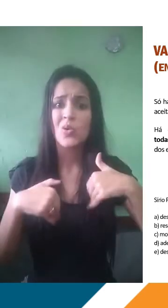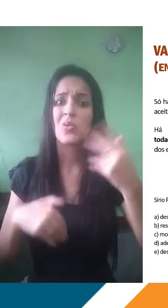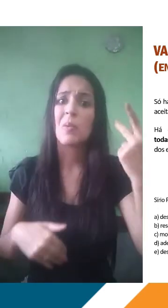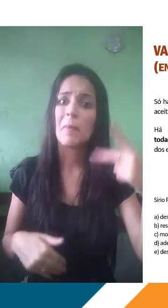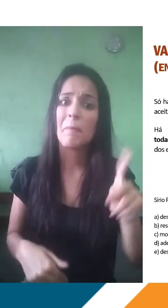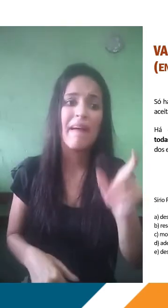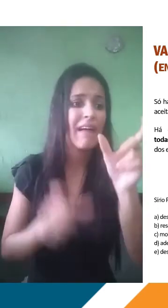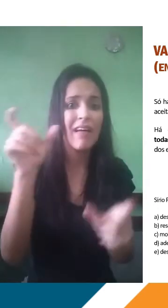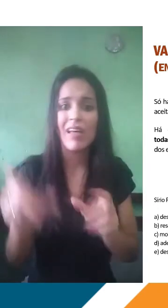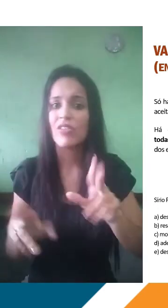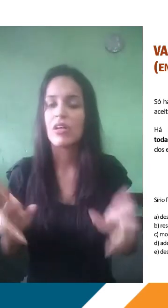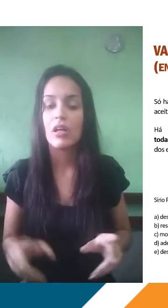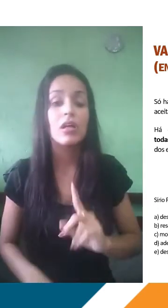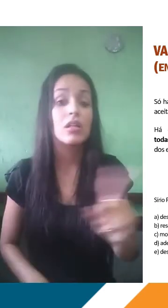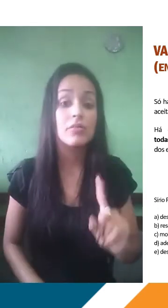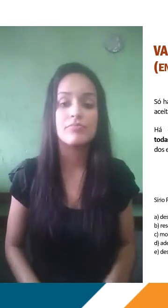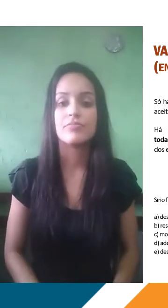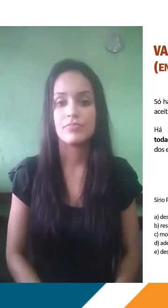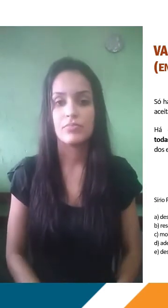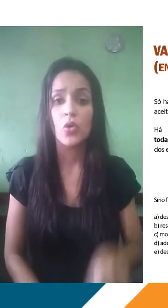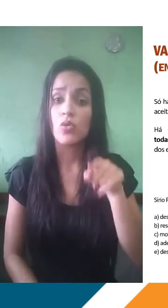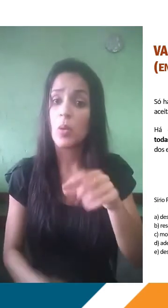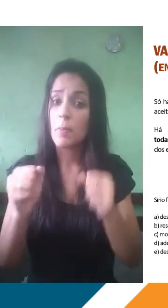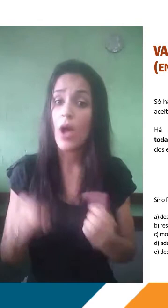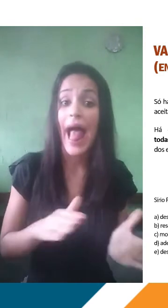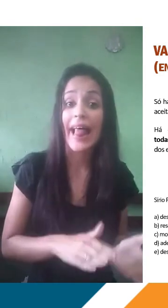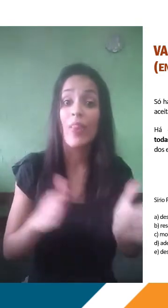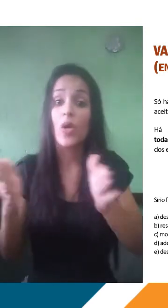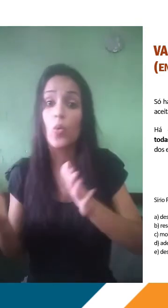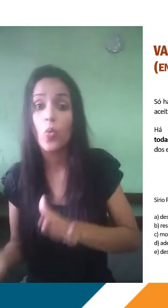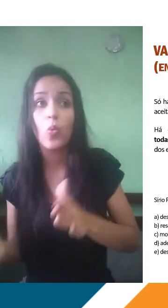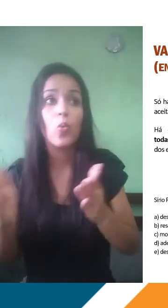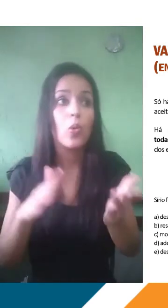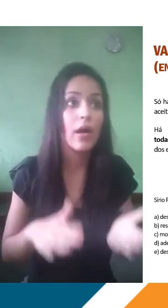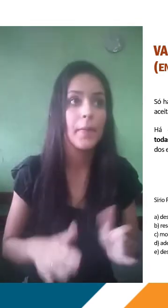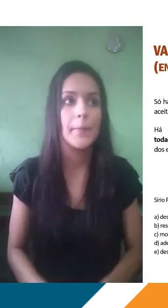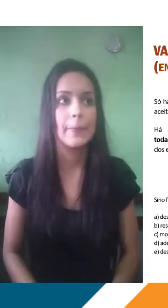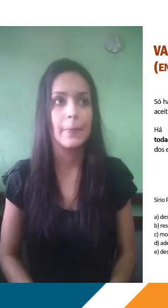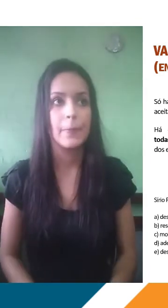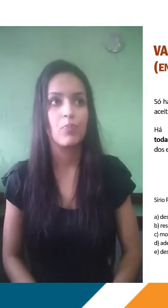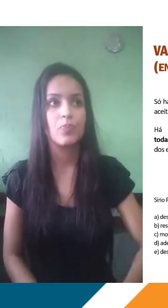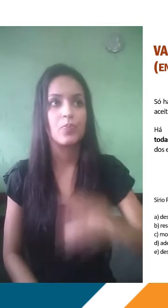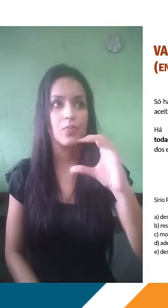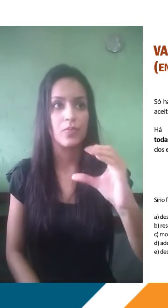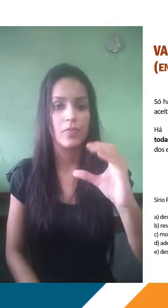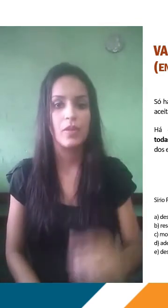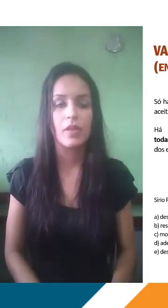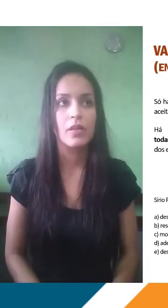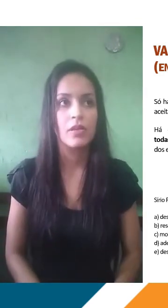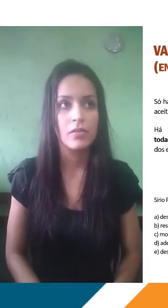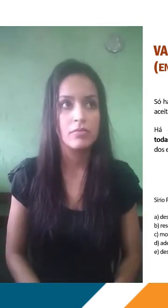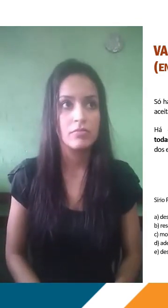estilo de acordo com a situação de produção do texto No caso da letra C Percebe-se um conflito entre